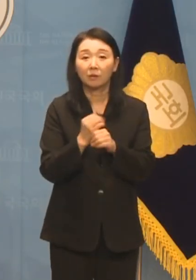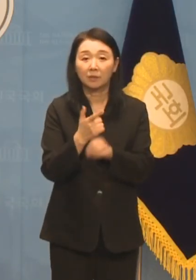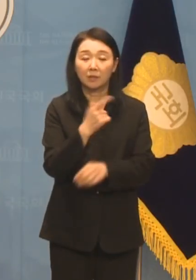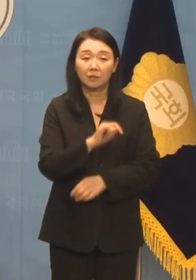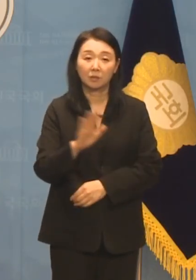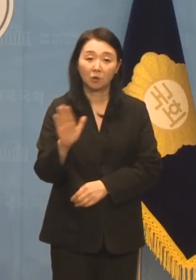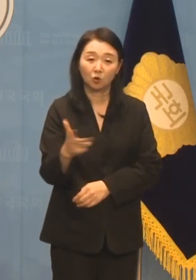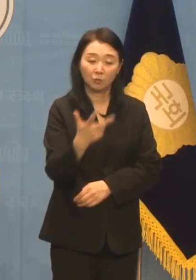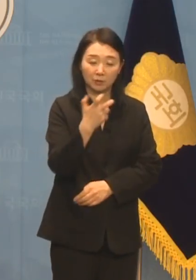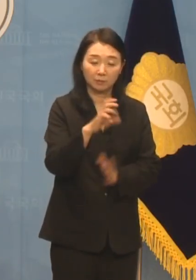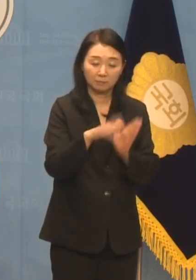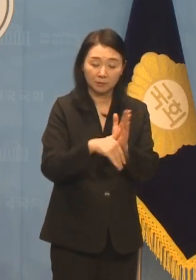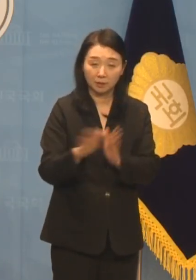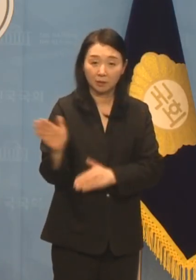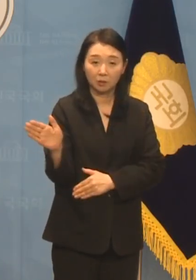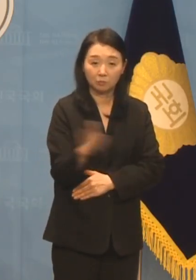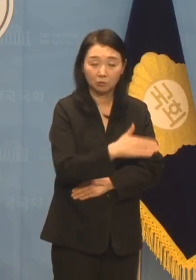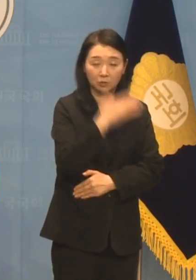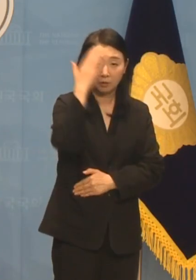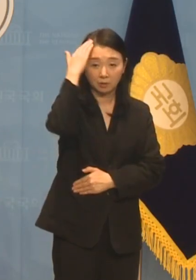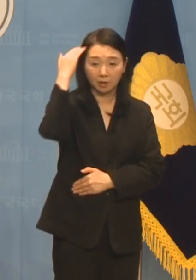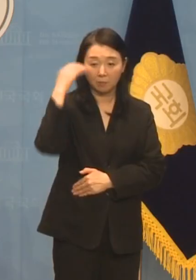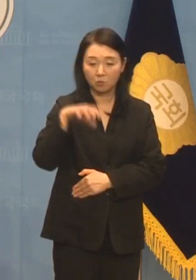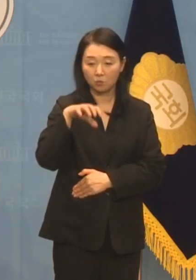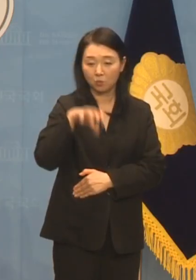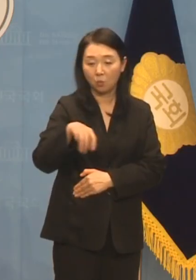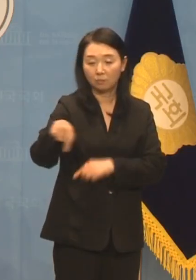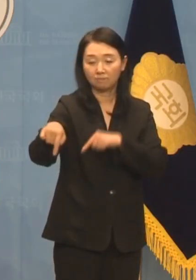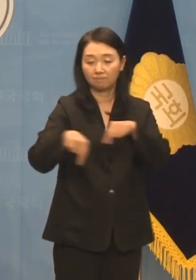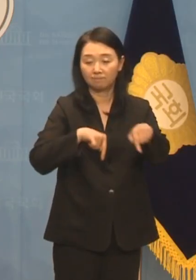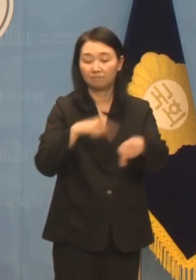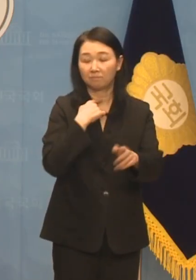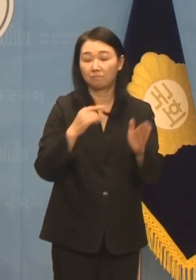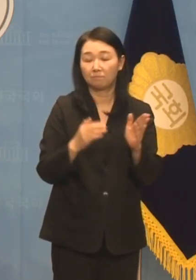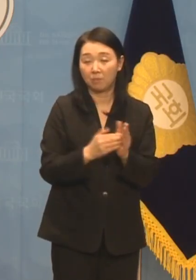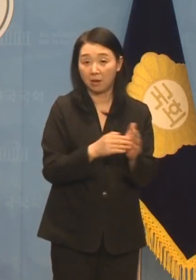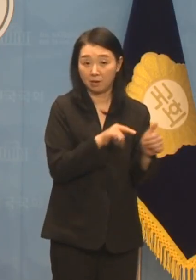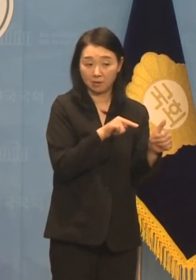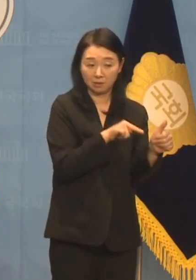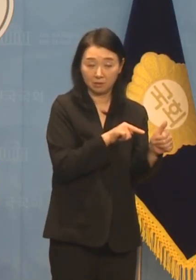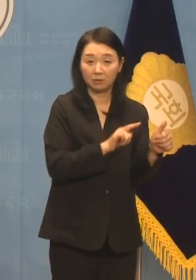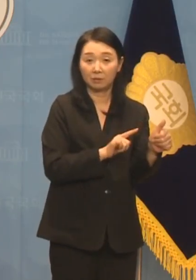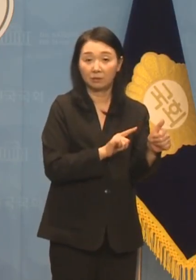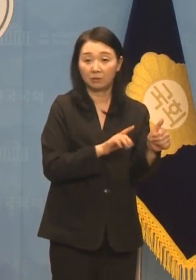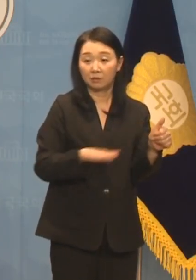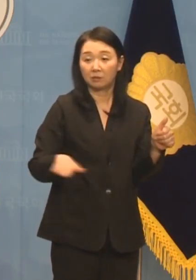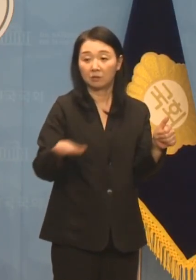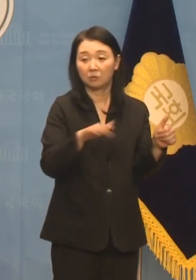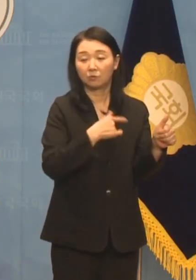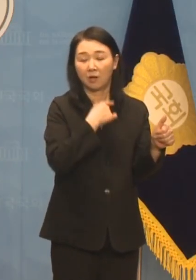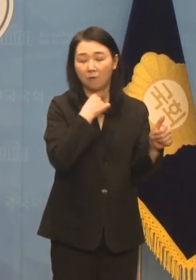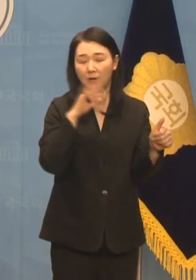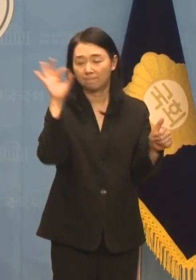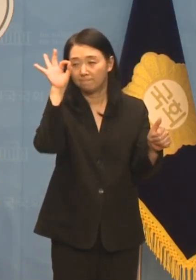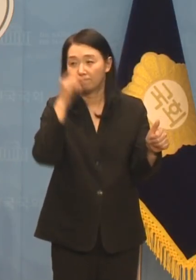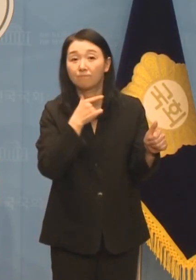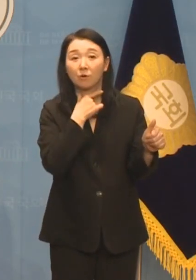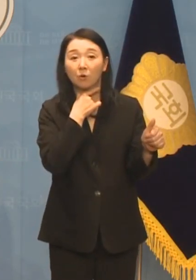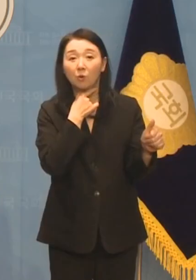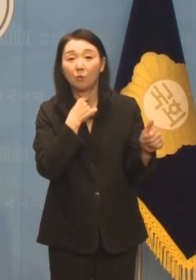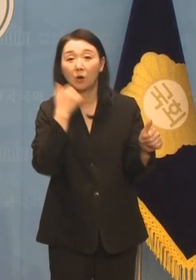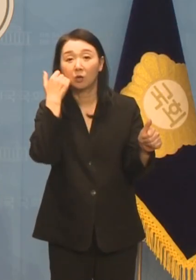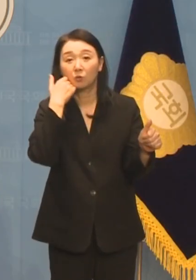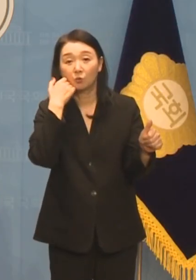1970년부터 대한민국 국정 현장에 있던 그는 지금 우리가 애타게 찾고 있는